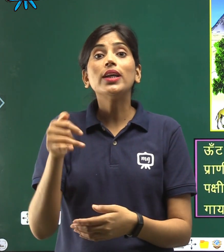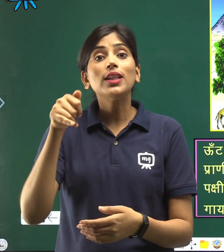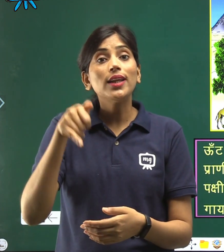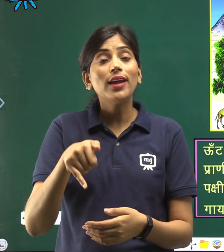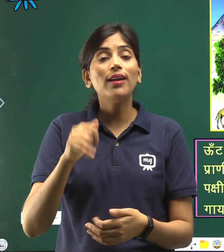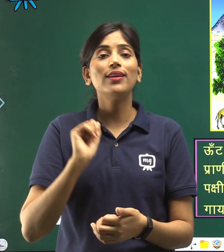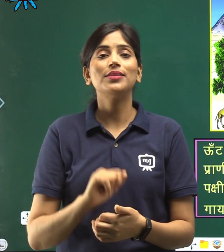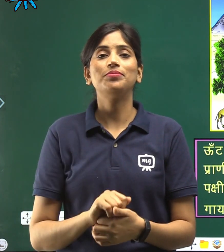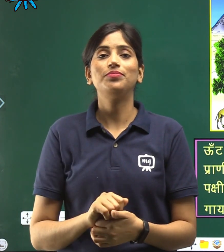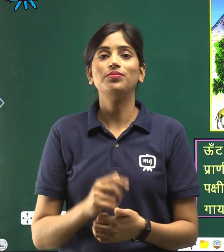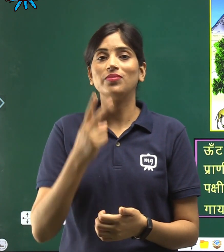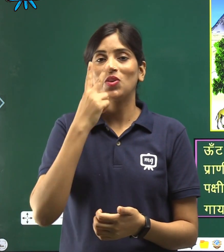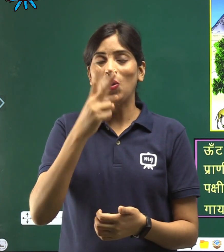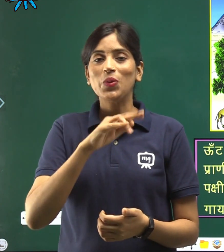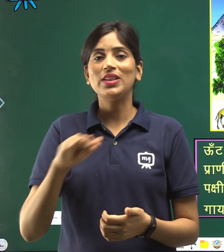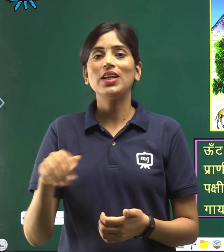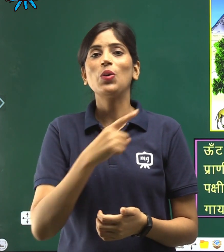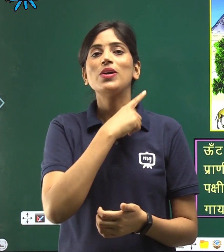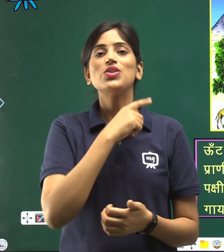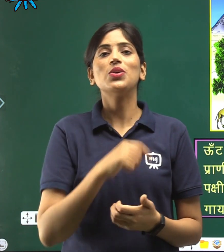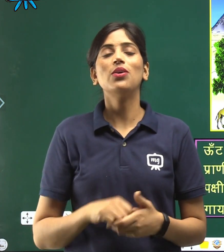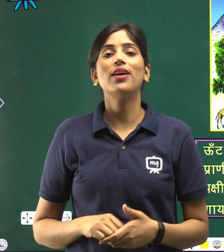हैं? देखो बच्चों,